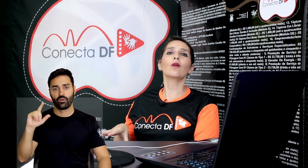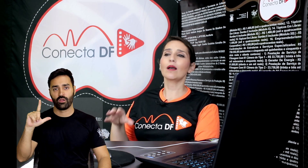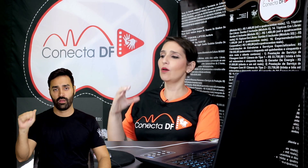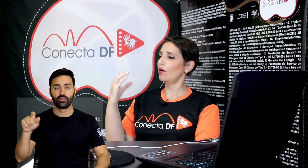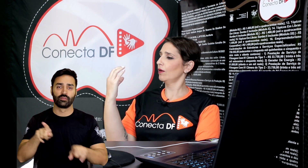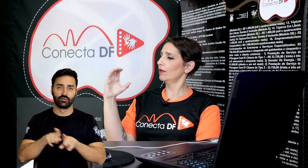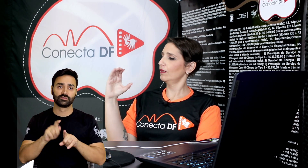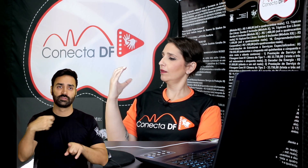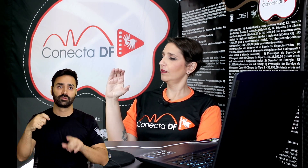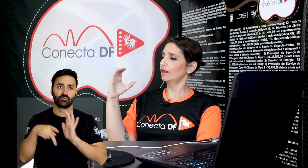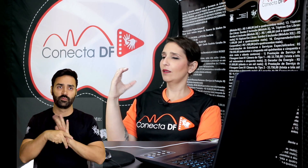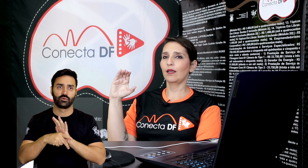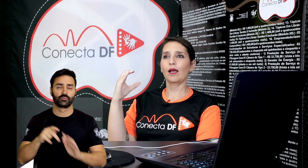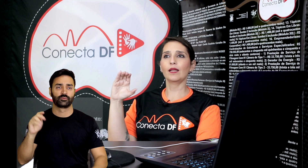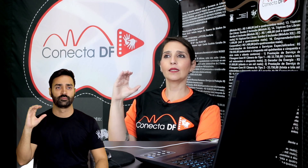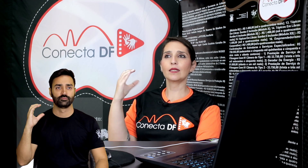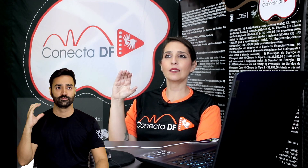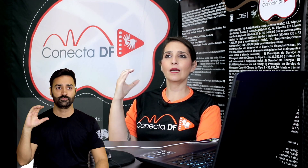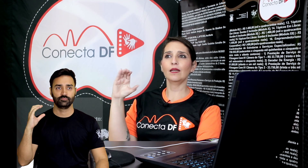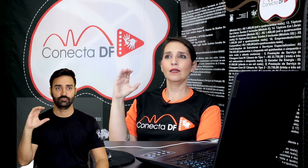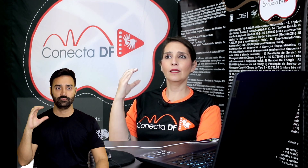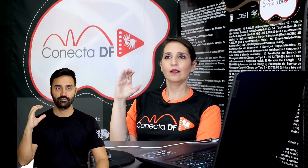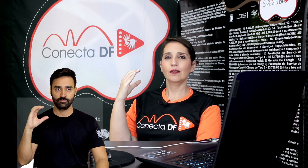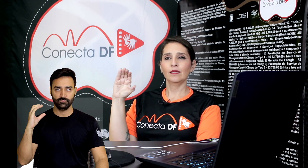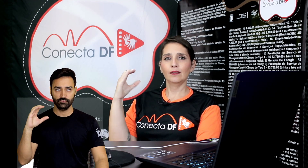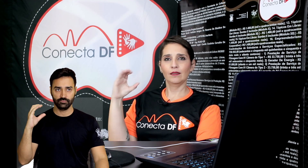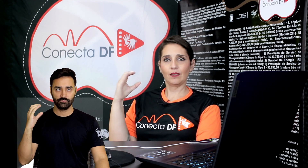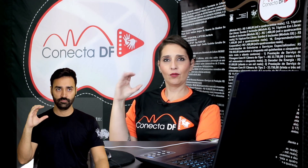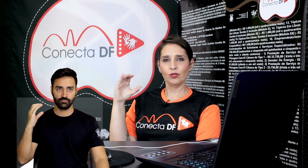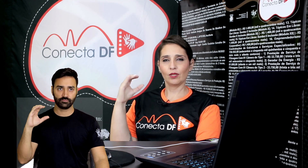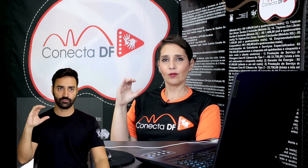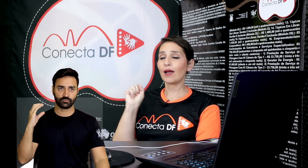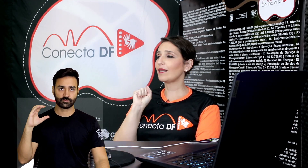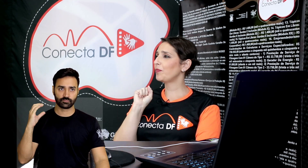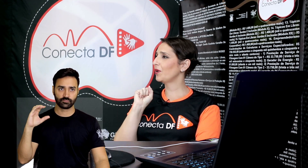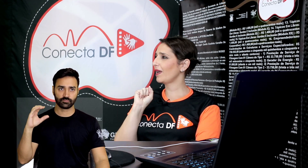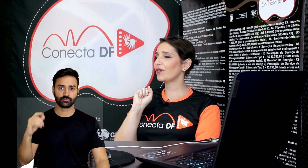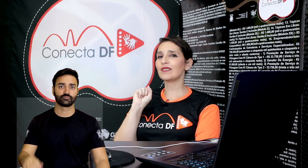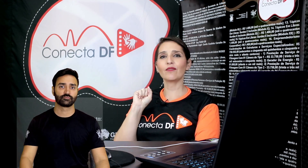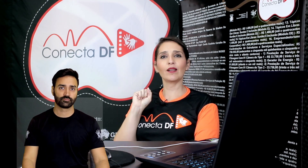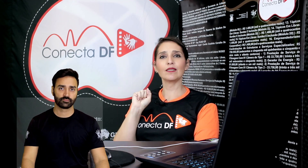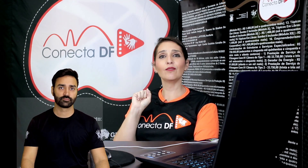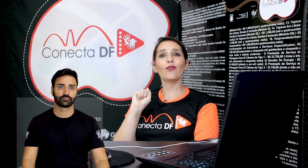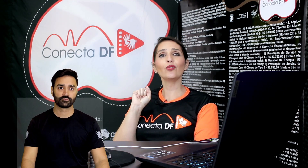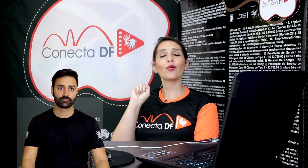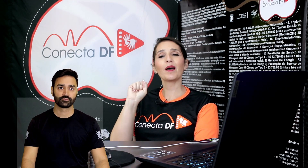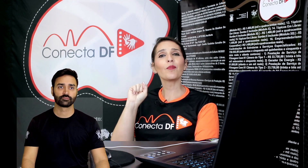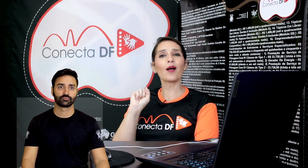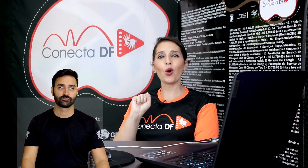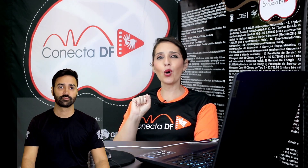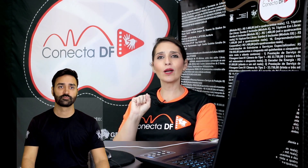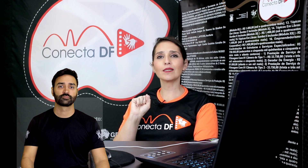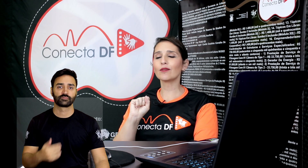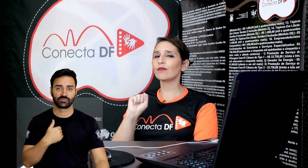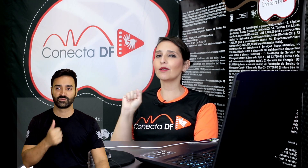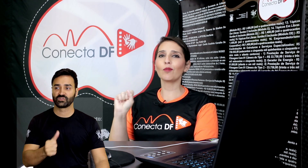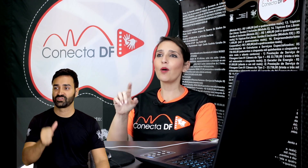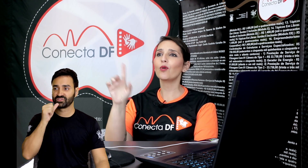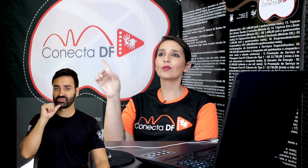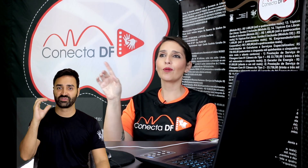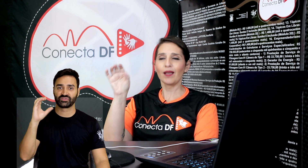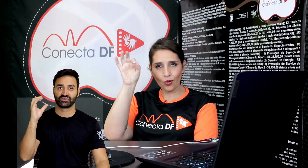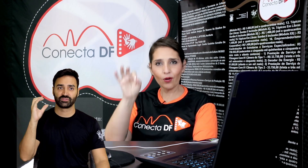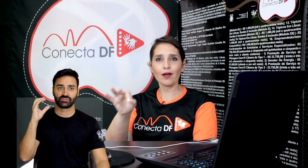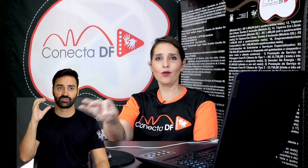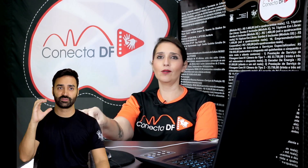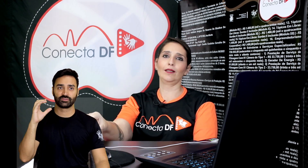para Coca-Cola, que é a letra C, sacudindo. Até porque quando você fala assim, vou tomar uma Coca, você não vai tomar